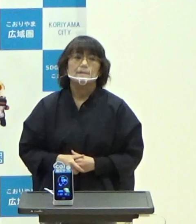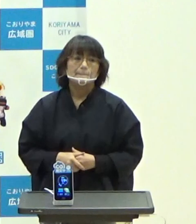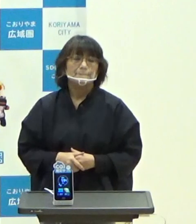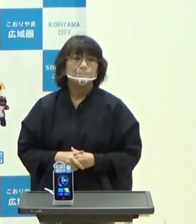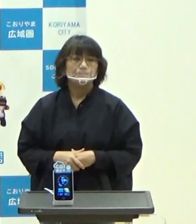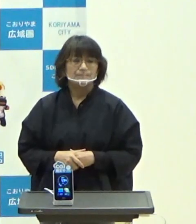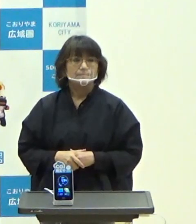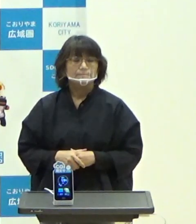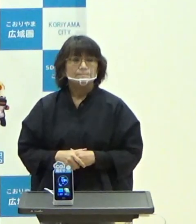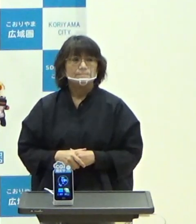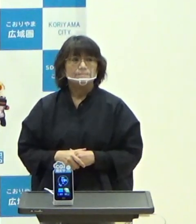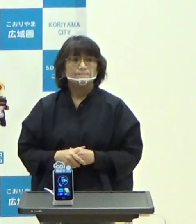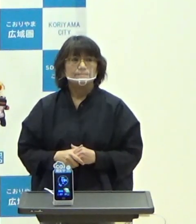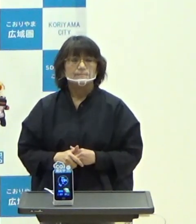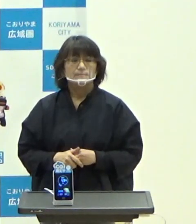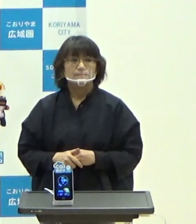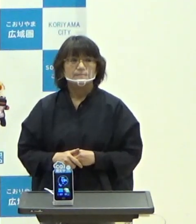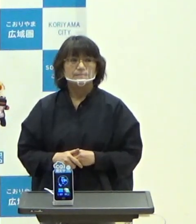それともう一点、